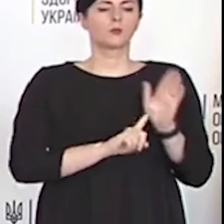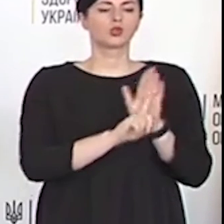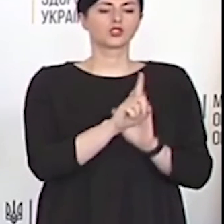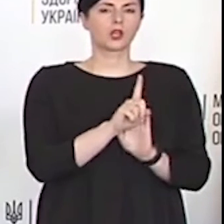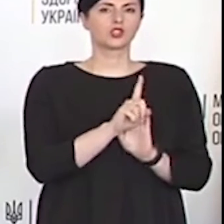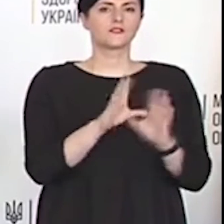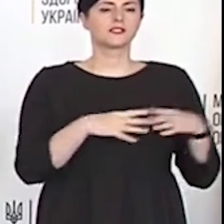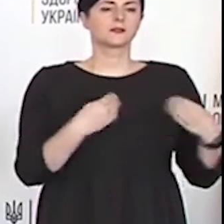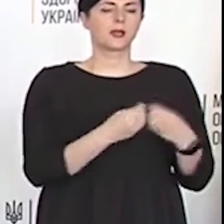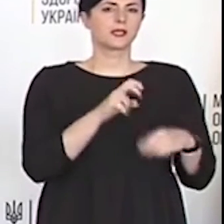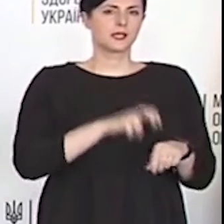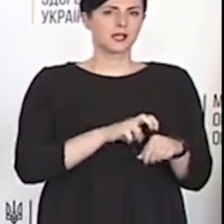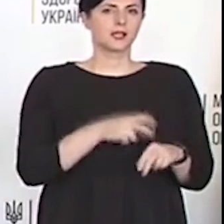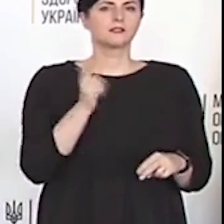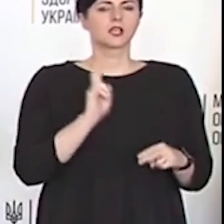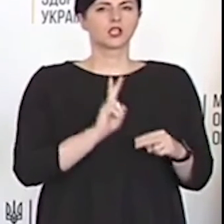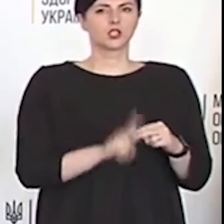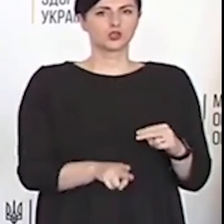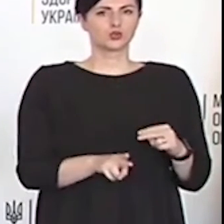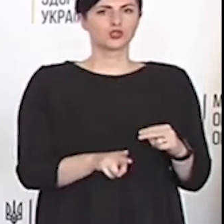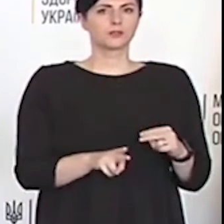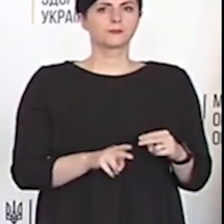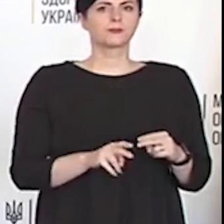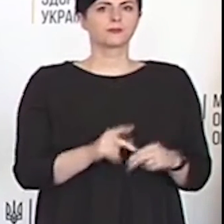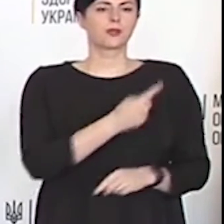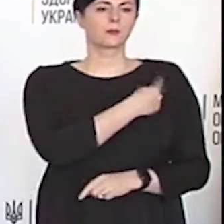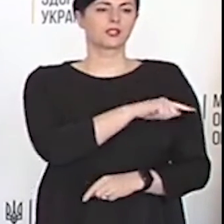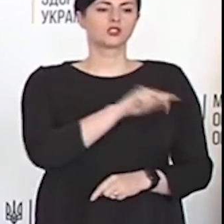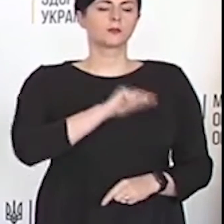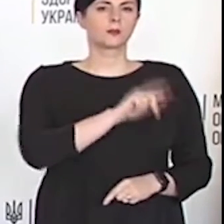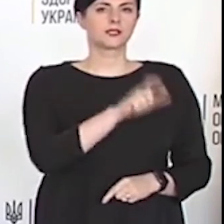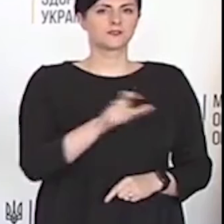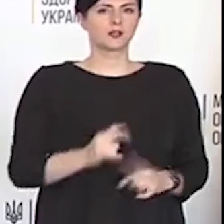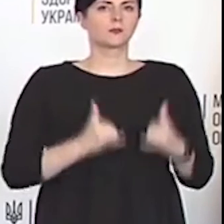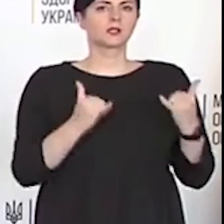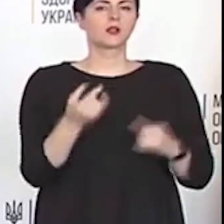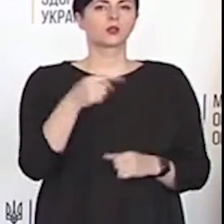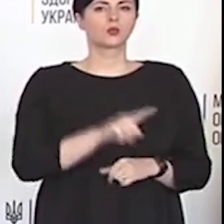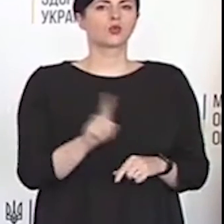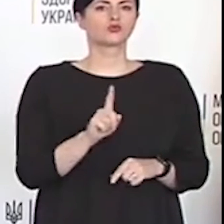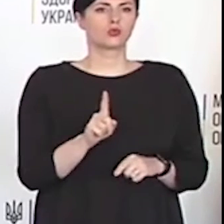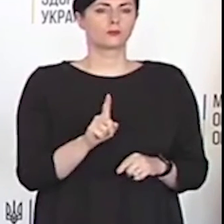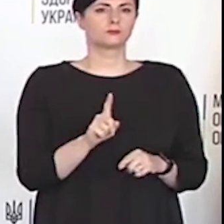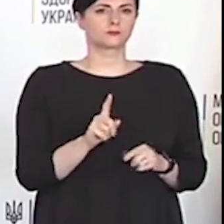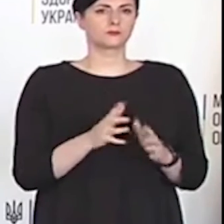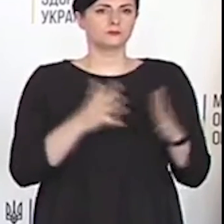починаючи від сімейних лікарів, закінчуючи медичними працівниками, для того, щоб ми максимально